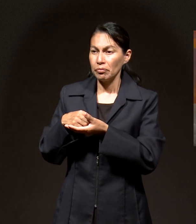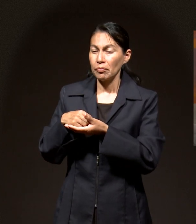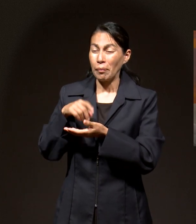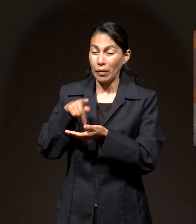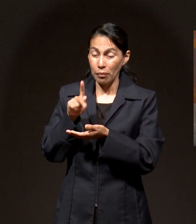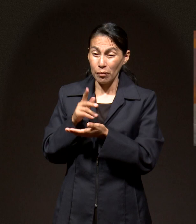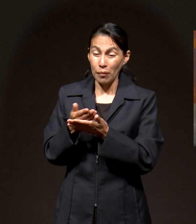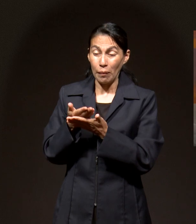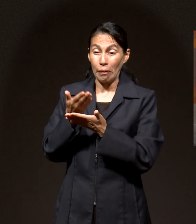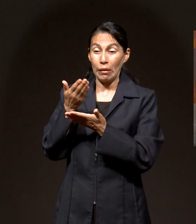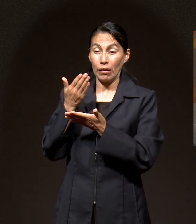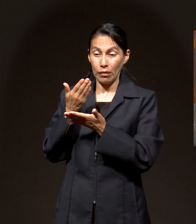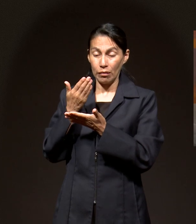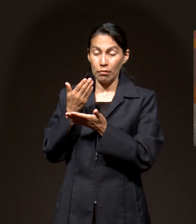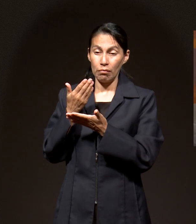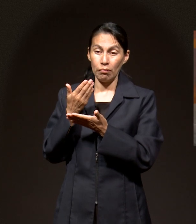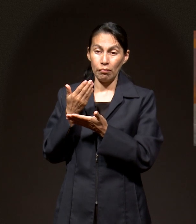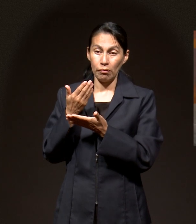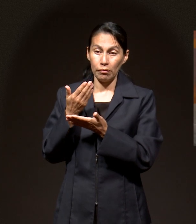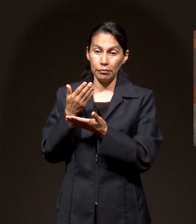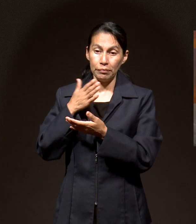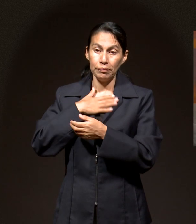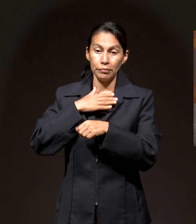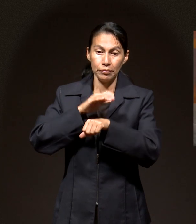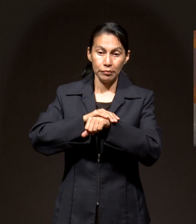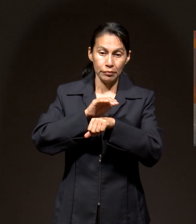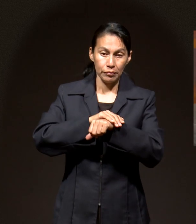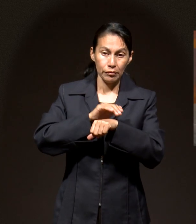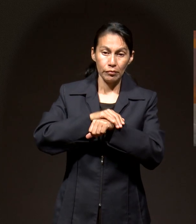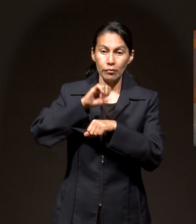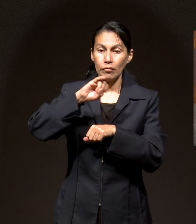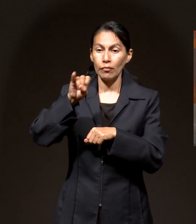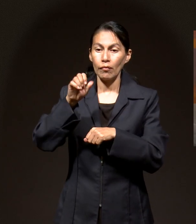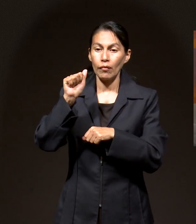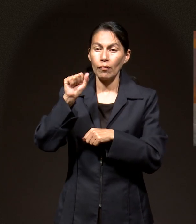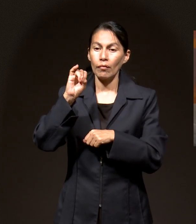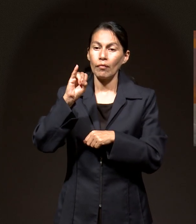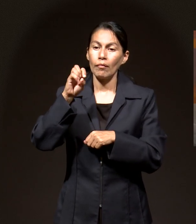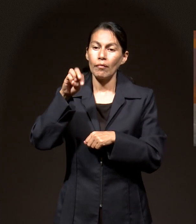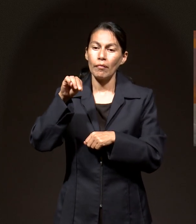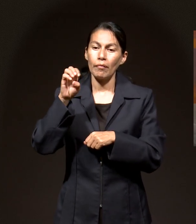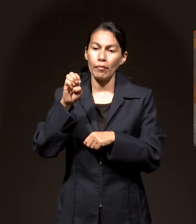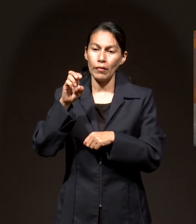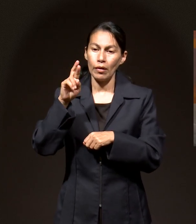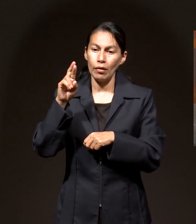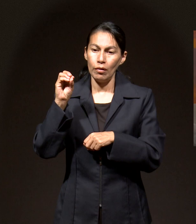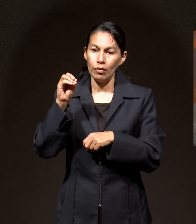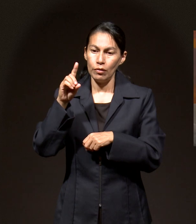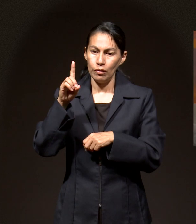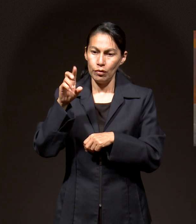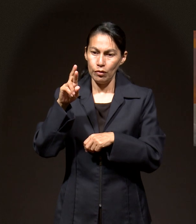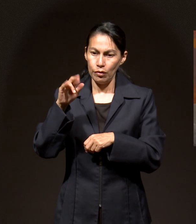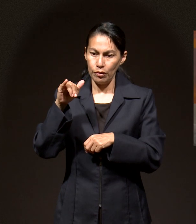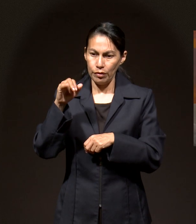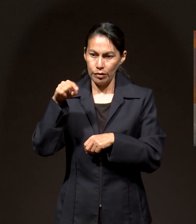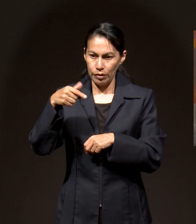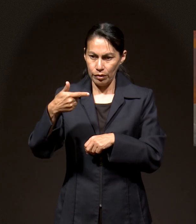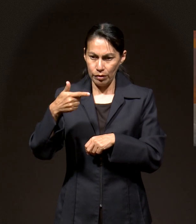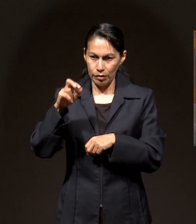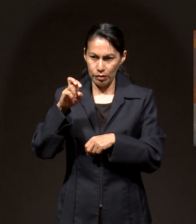necesarios. Pero antes de irme para allá, mi amigo Jaime Rodríguez, que también es de aquí de la